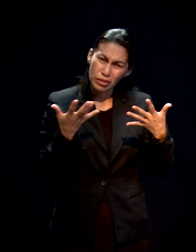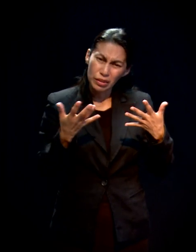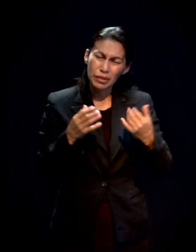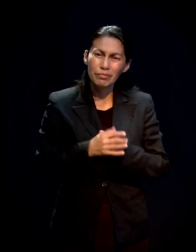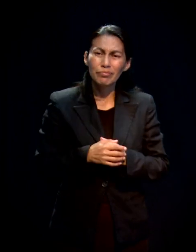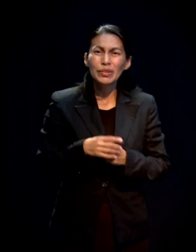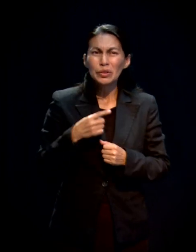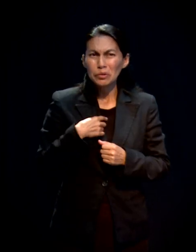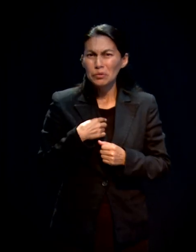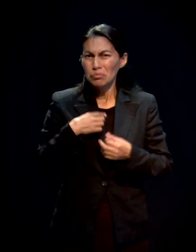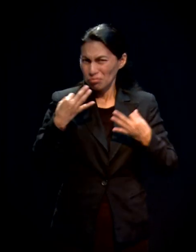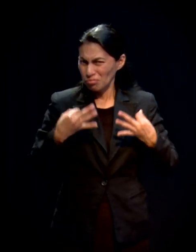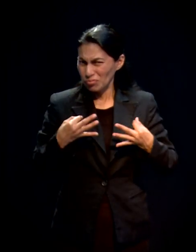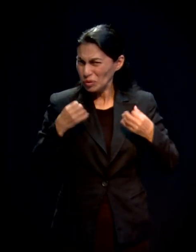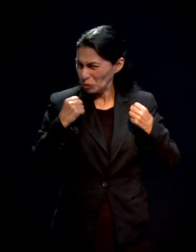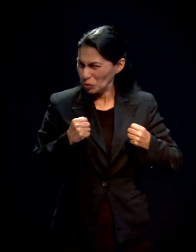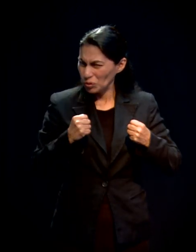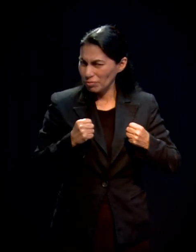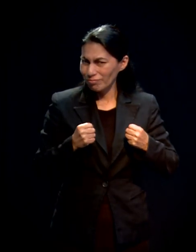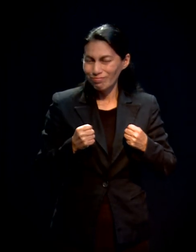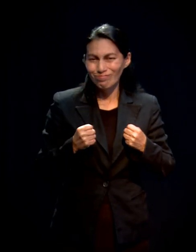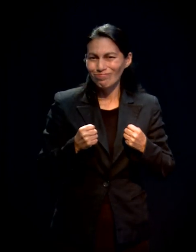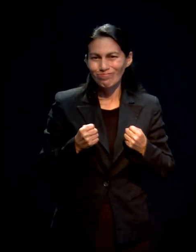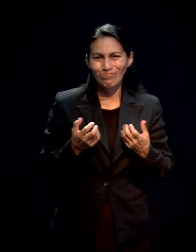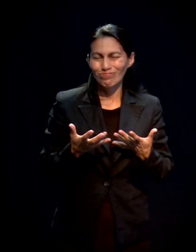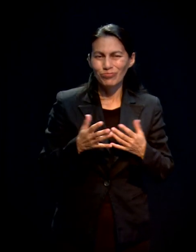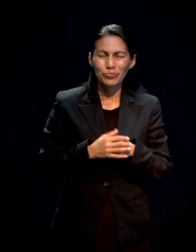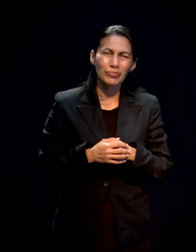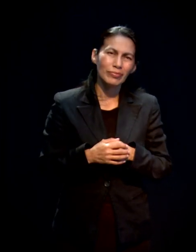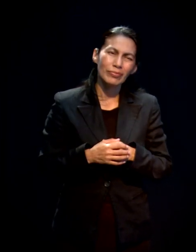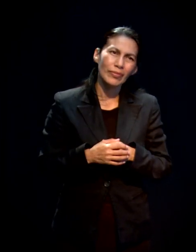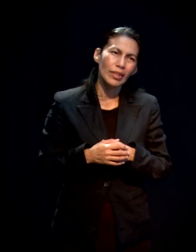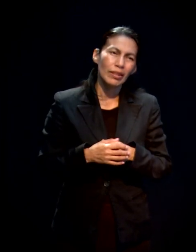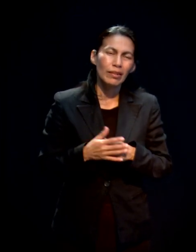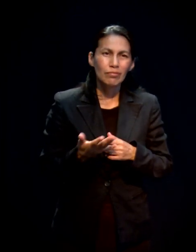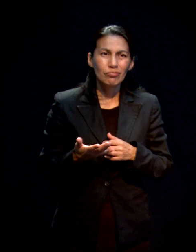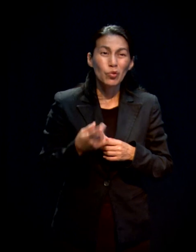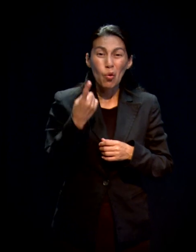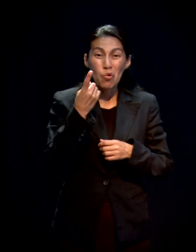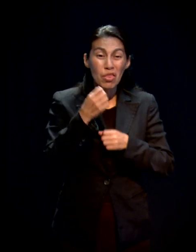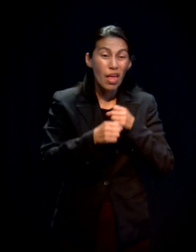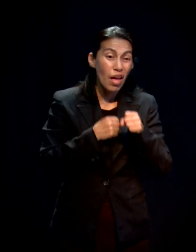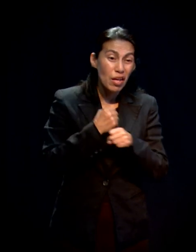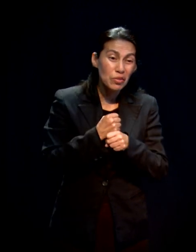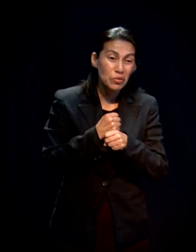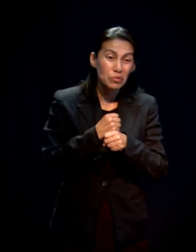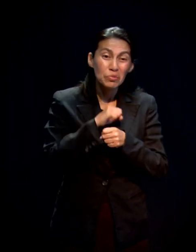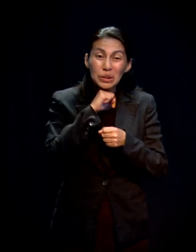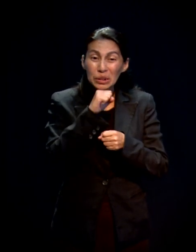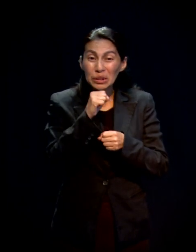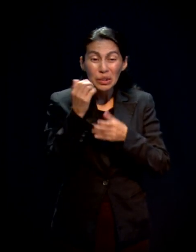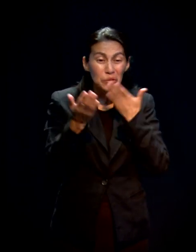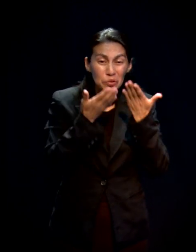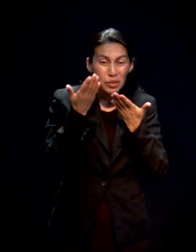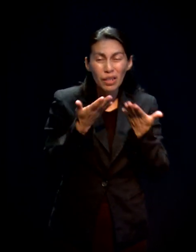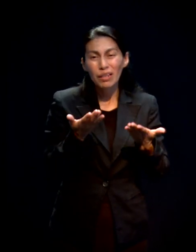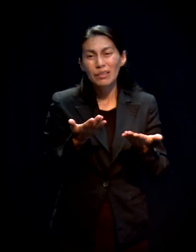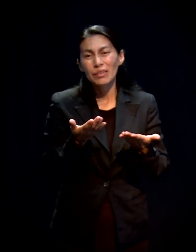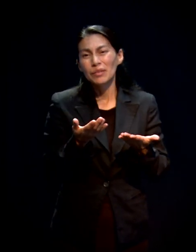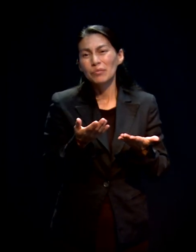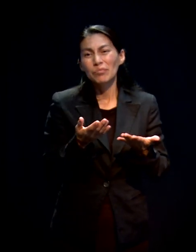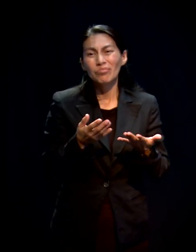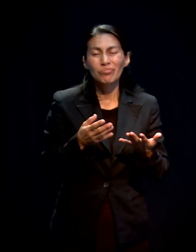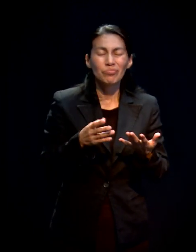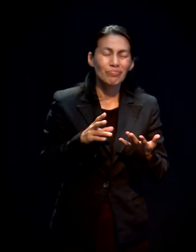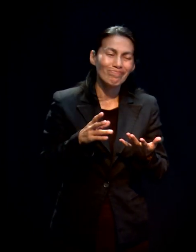y pues no estaba convencido de quedarme a trabajar dije no te voy a perder un año este